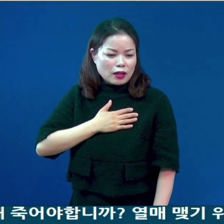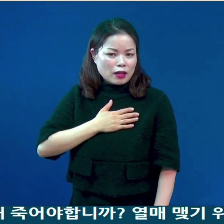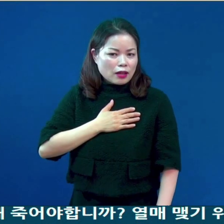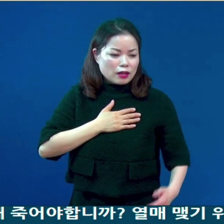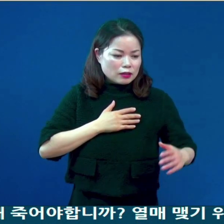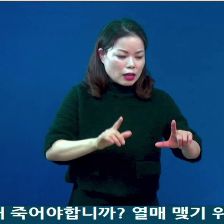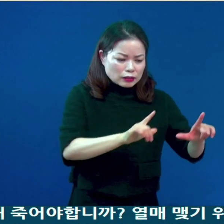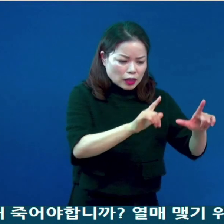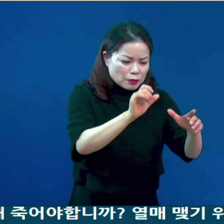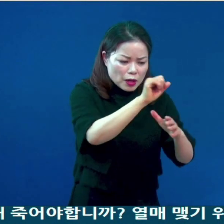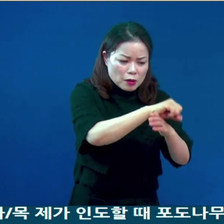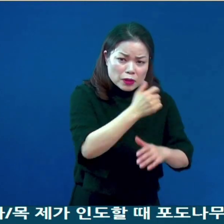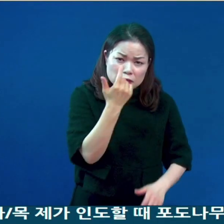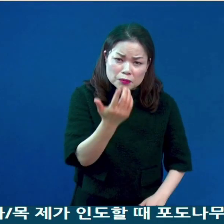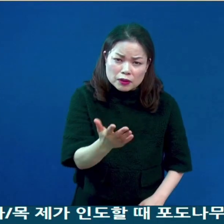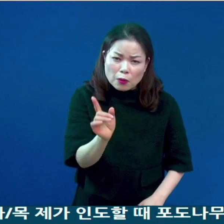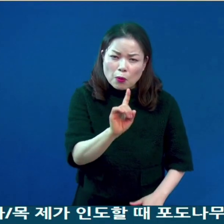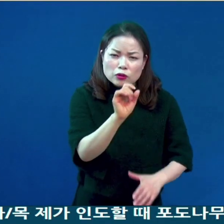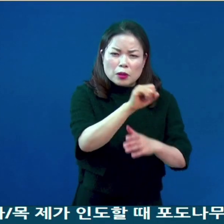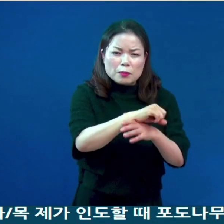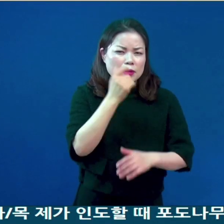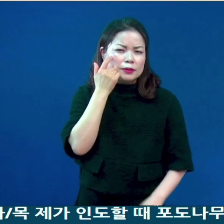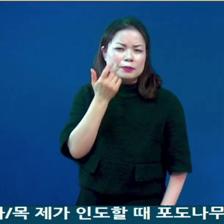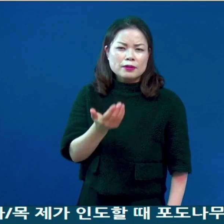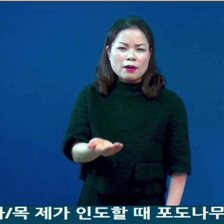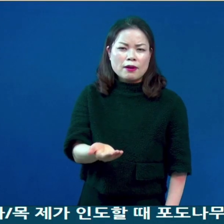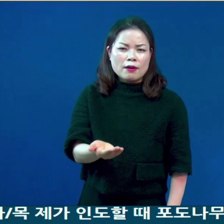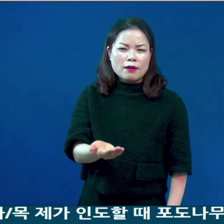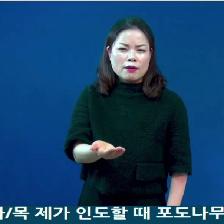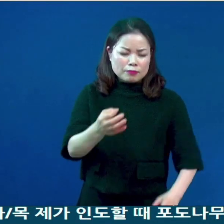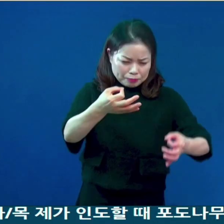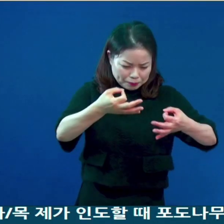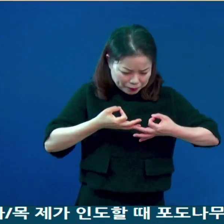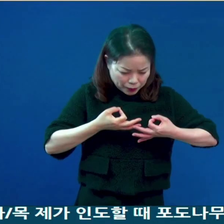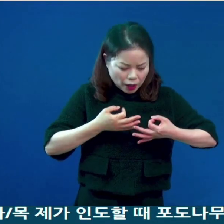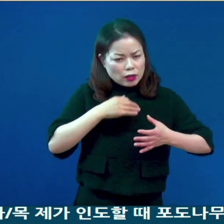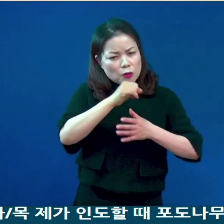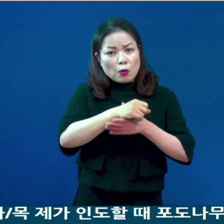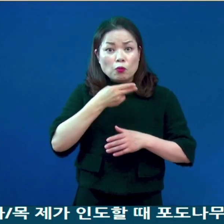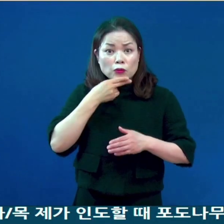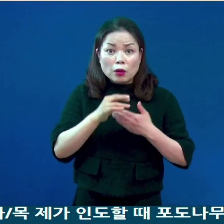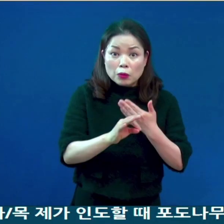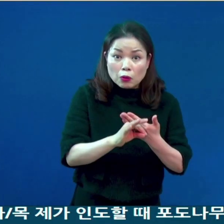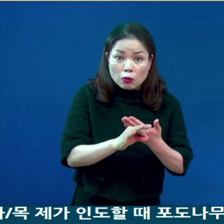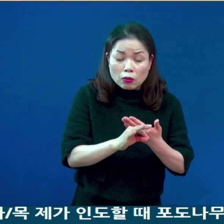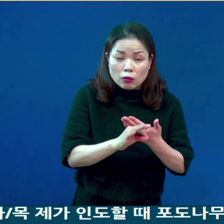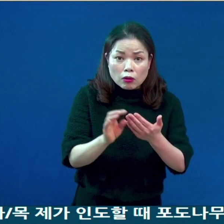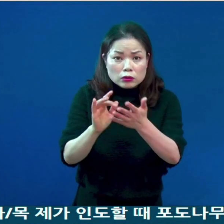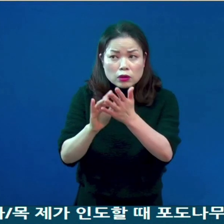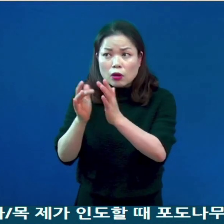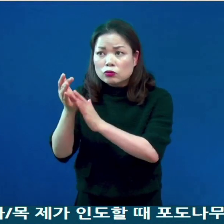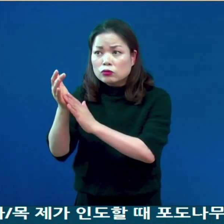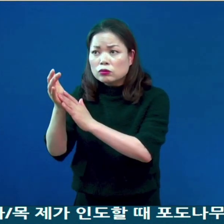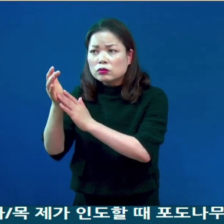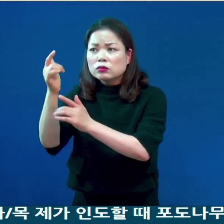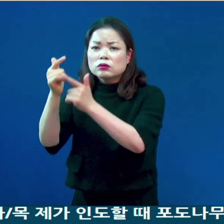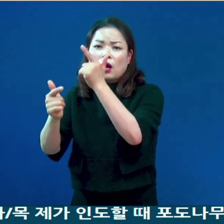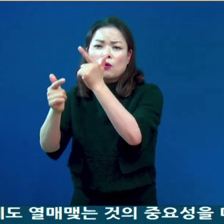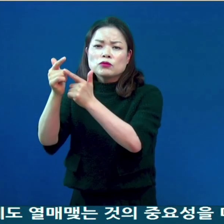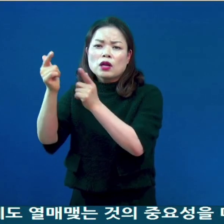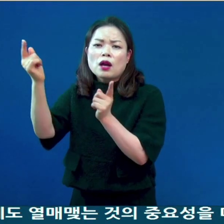있습니까? 나는 어떤 열매를 맺고 있습니까? 내가 열매를 맺고 있지 않다면 예수님 나무에 안 붙어 있는